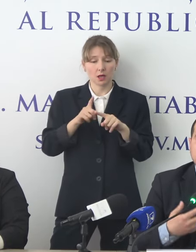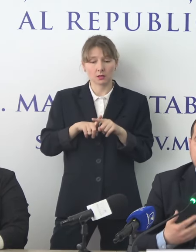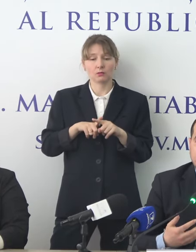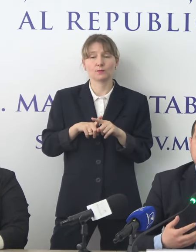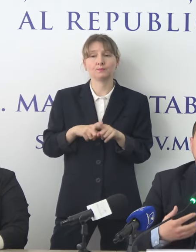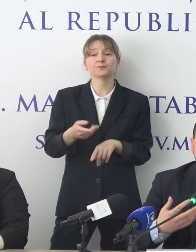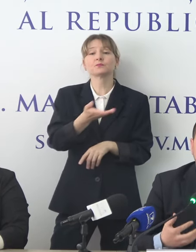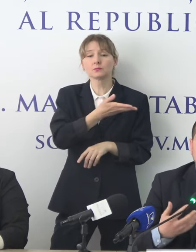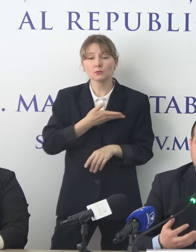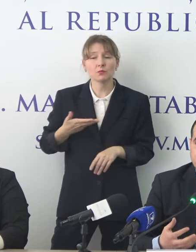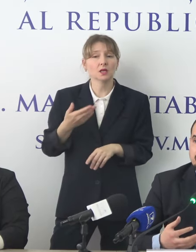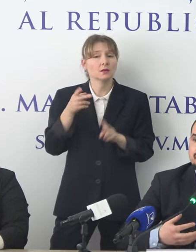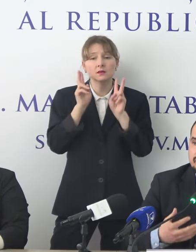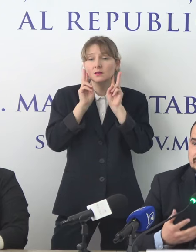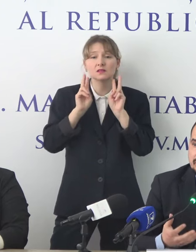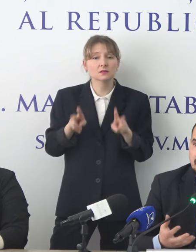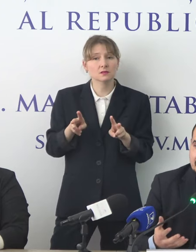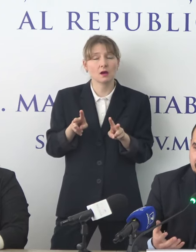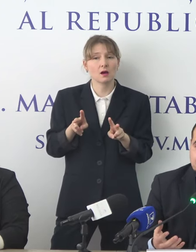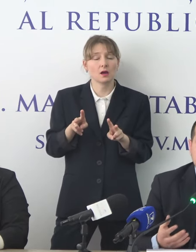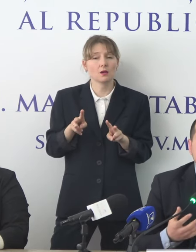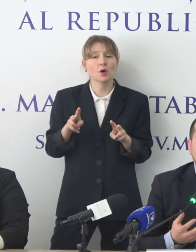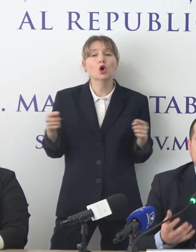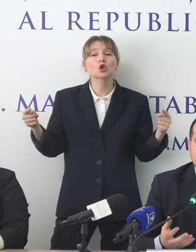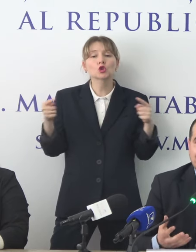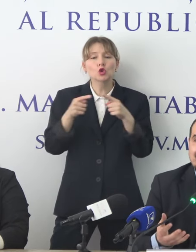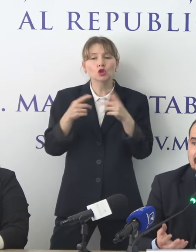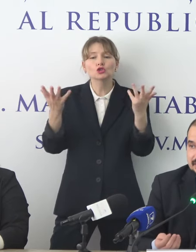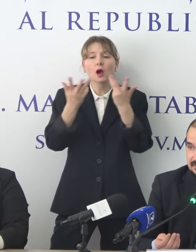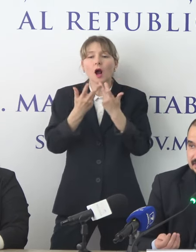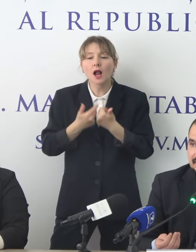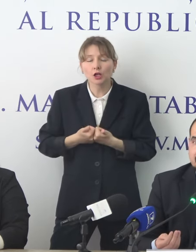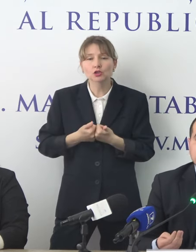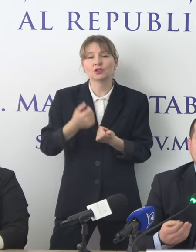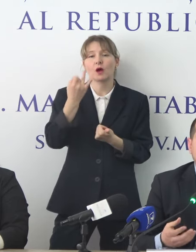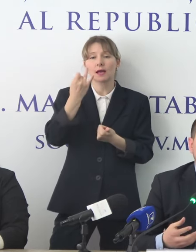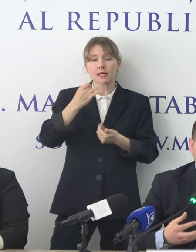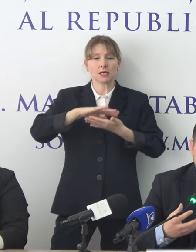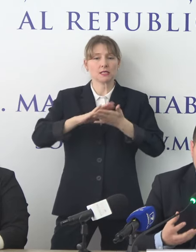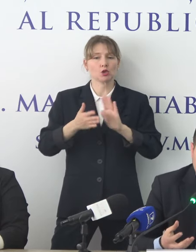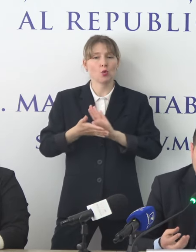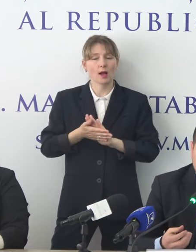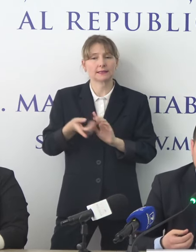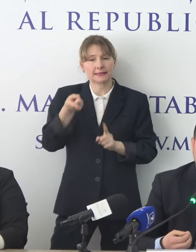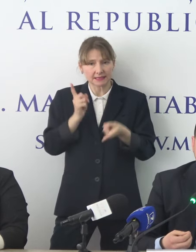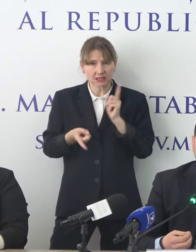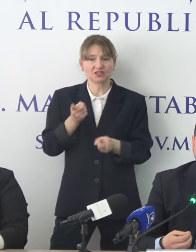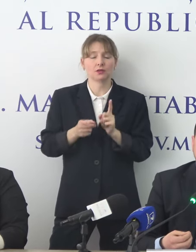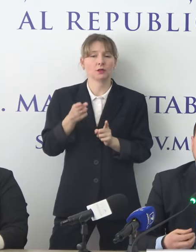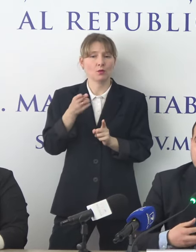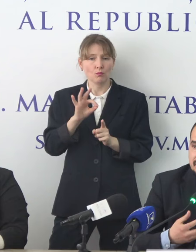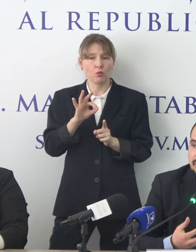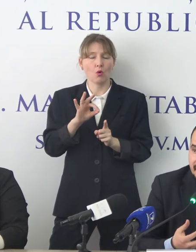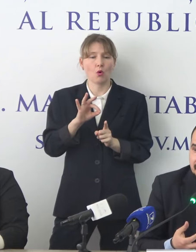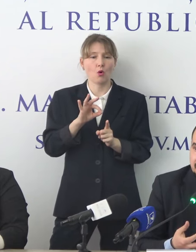spunem, noi nu cunoaștem numărul adecvat și situația reală. Deci noi ca și societate și de cel mai